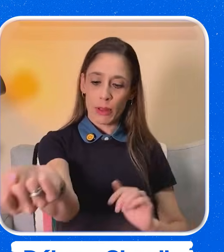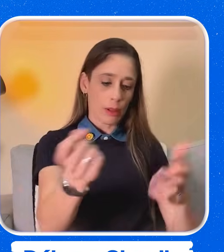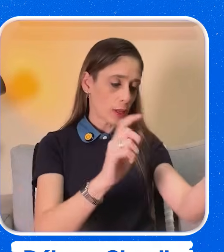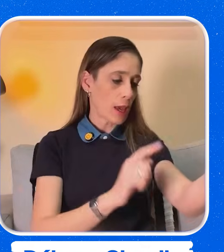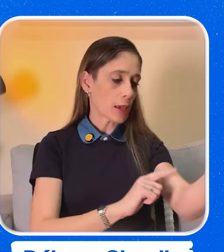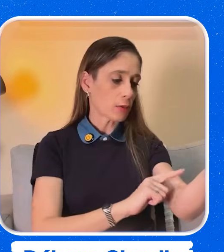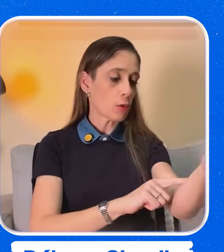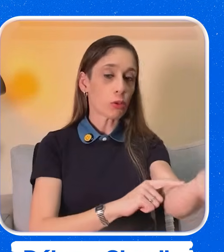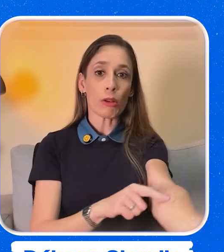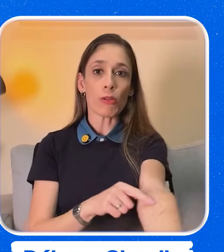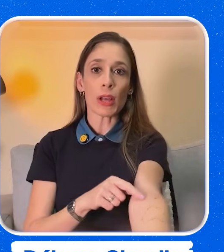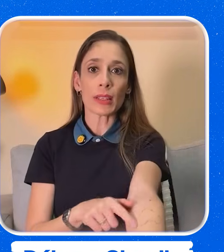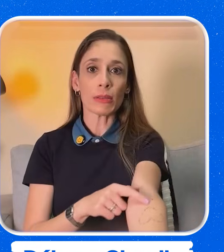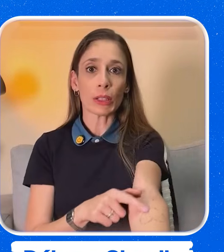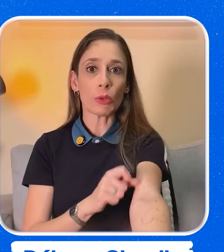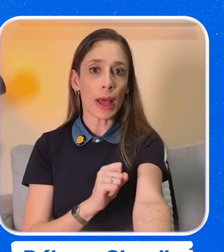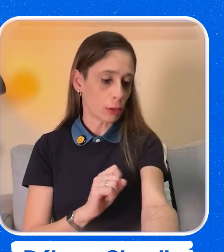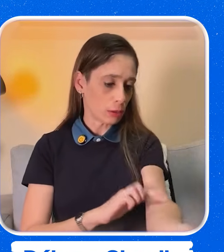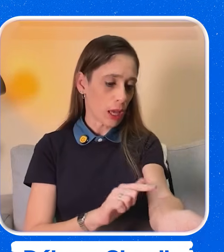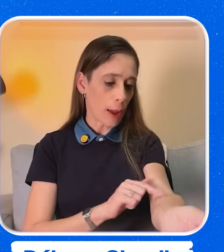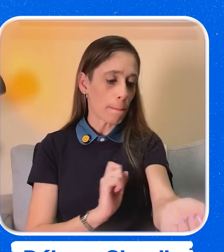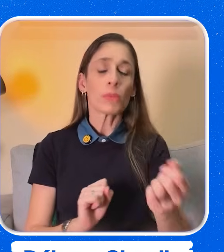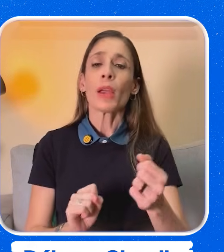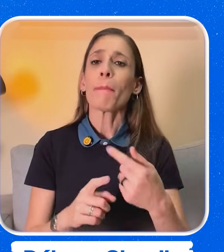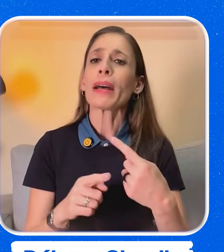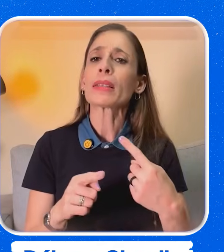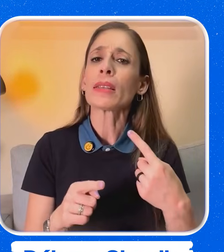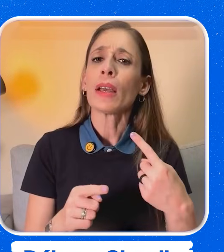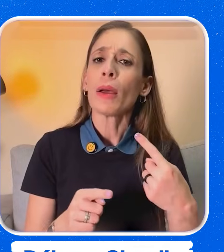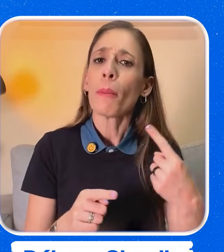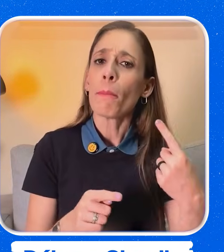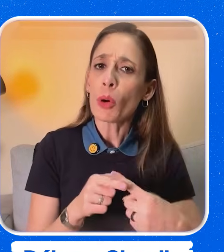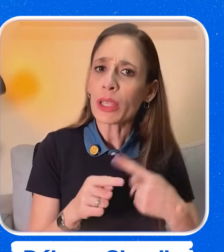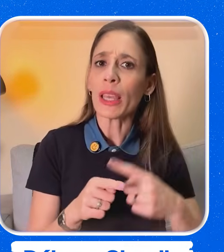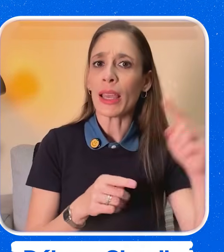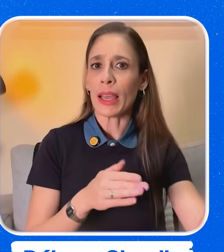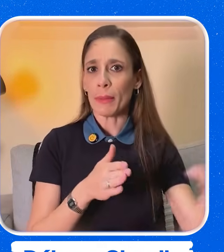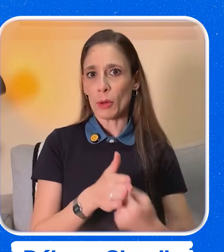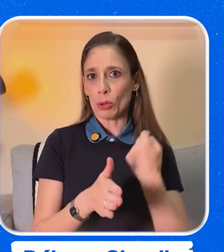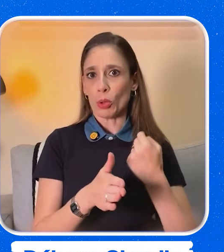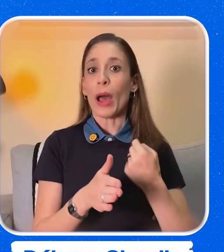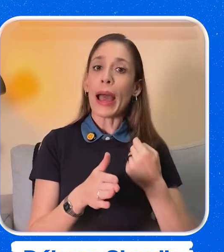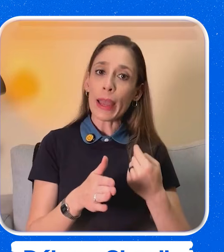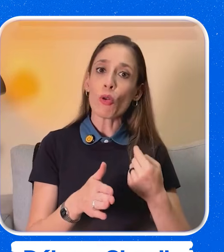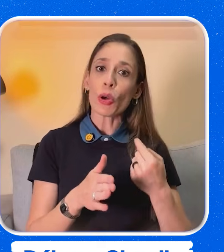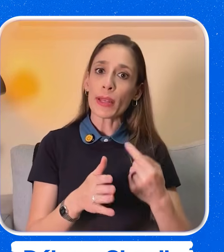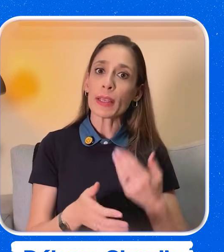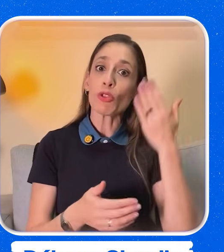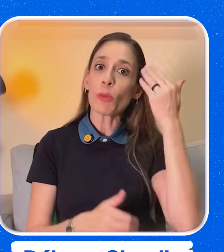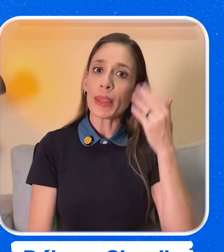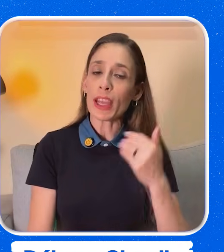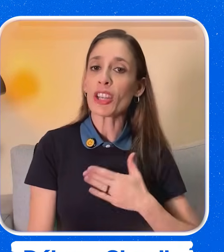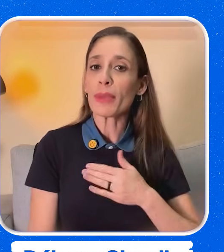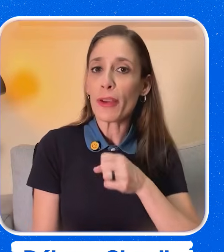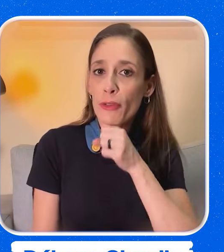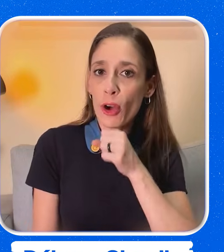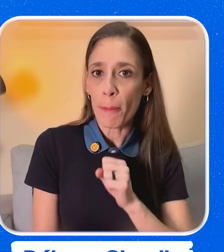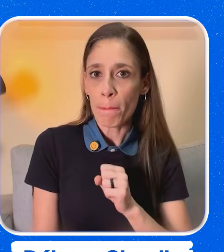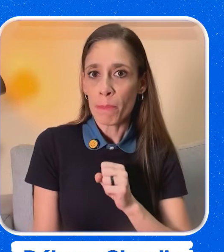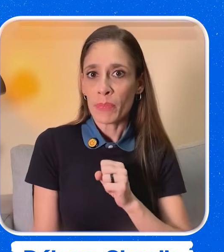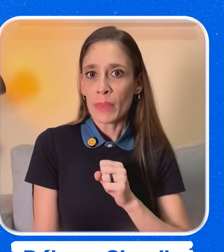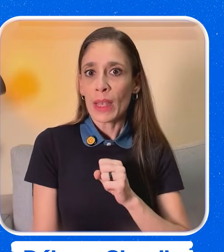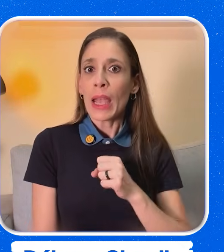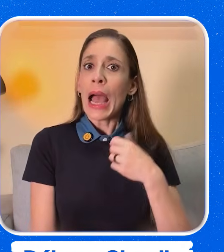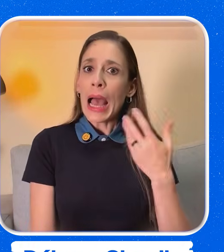coração, né? Que eu tenho o coração tatuado, tá? Mas por quê? Ela me perguntou. Ah, é um coração em homenagem à minha